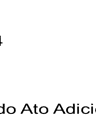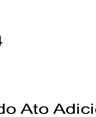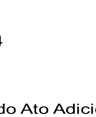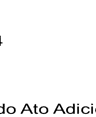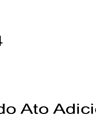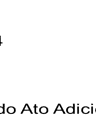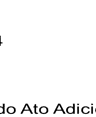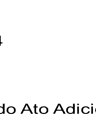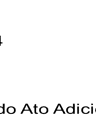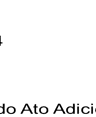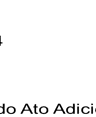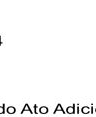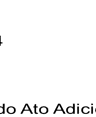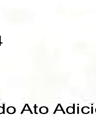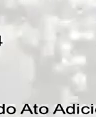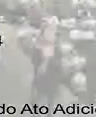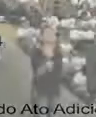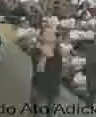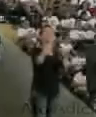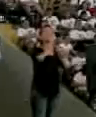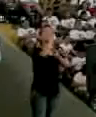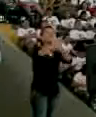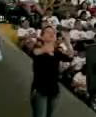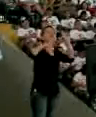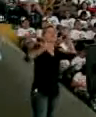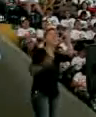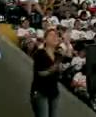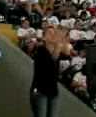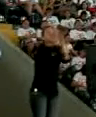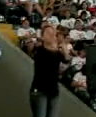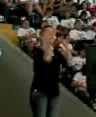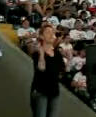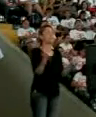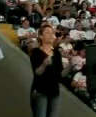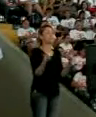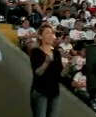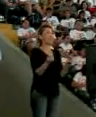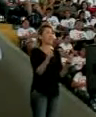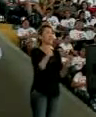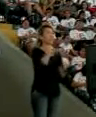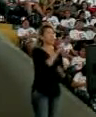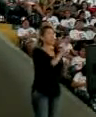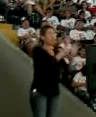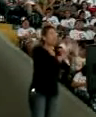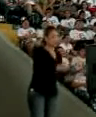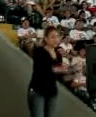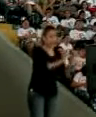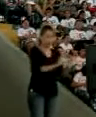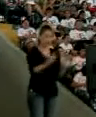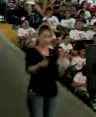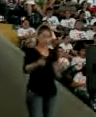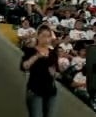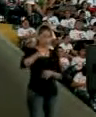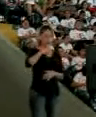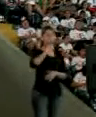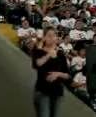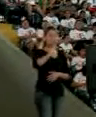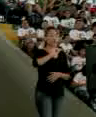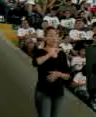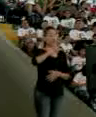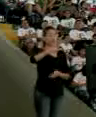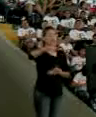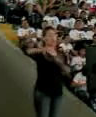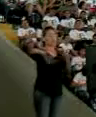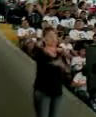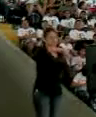Então, a Guarda Nacional, ela foi criada exatamente para poder garantir a ordem institucional. Pode pegar, por favor, o